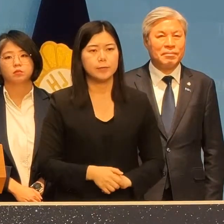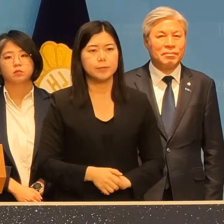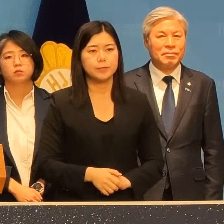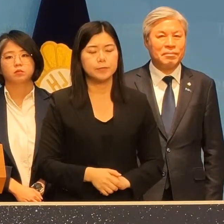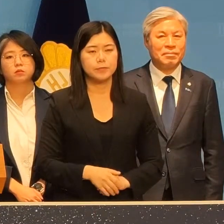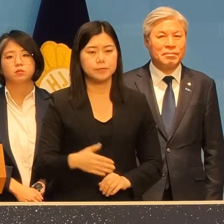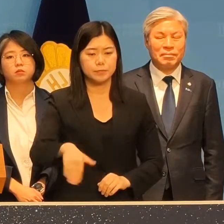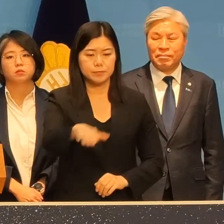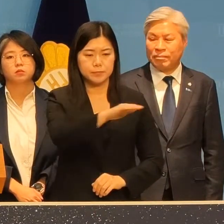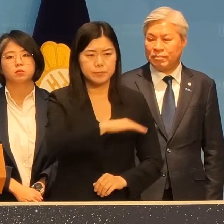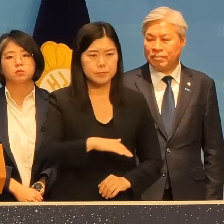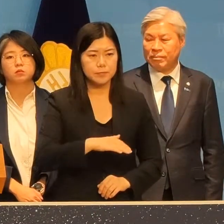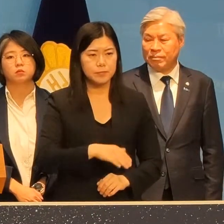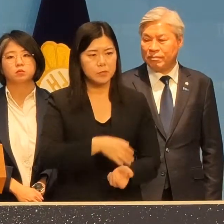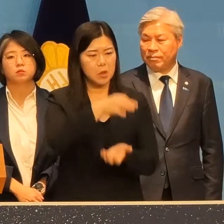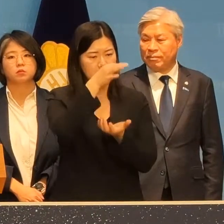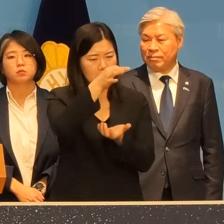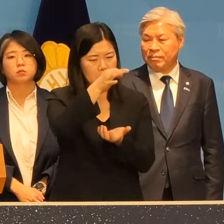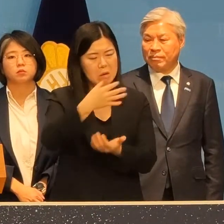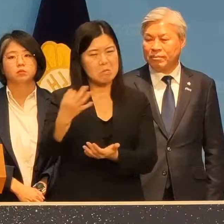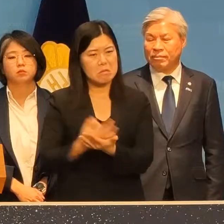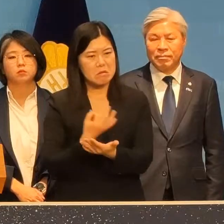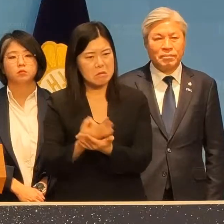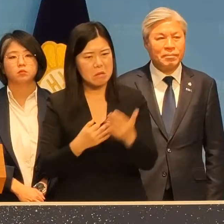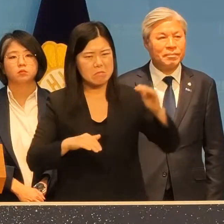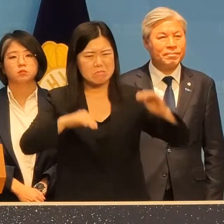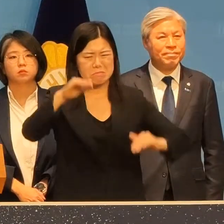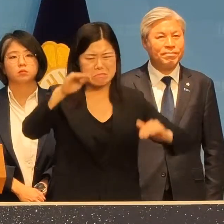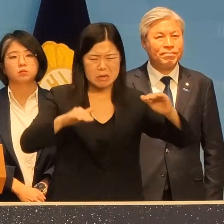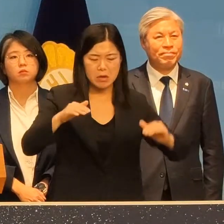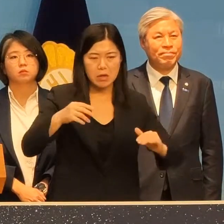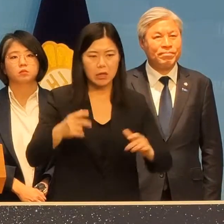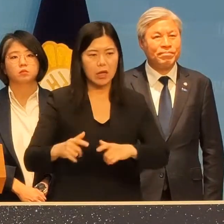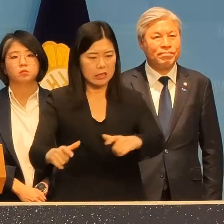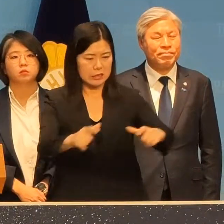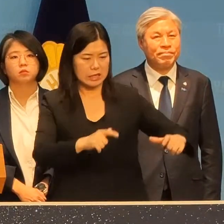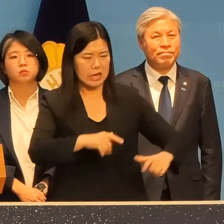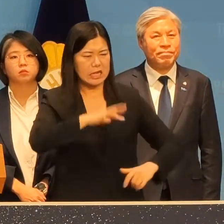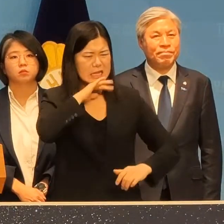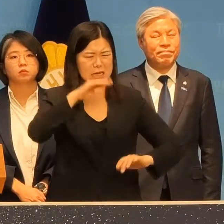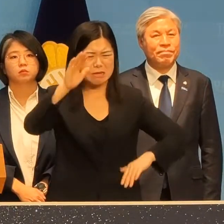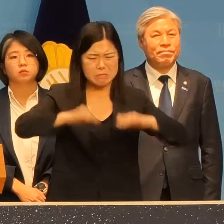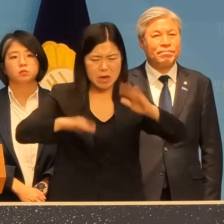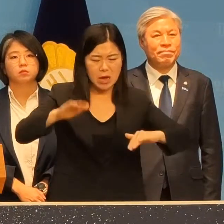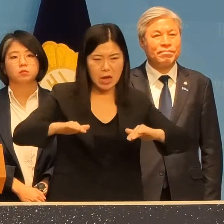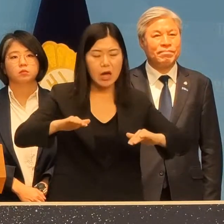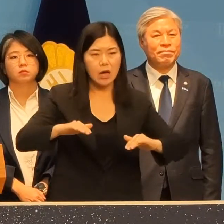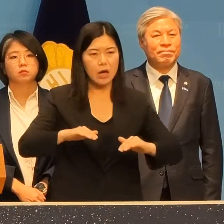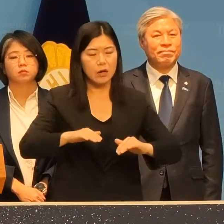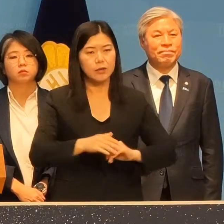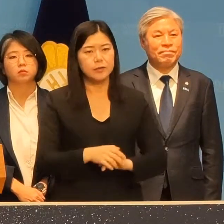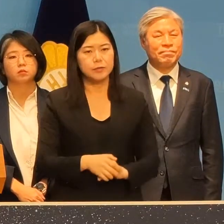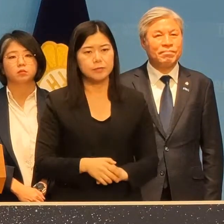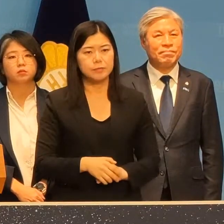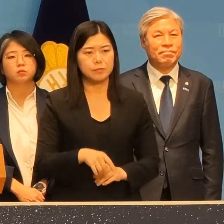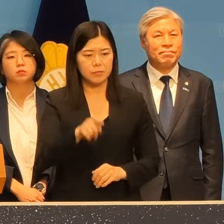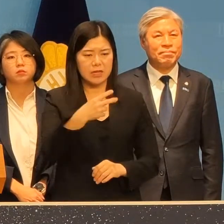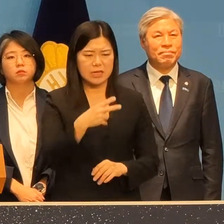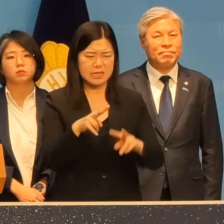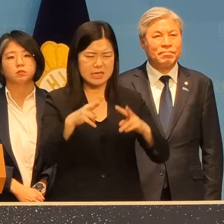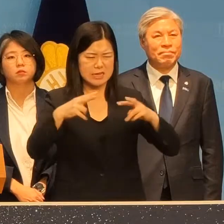국민은 자산과 소득의 불평등, 지역과 세대의 격차, 차별과 배제화가 그리고 혐오가